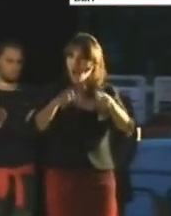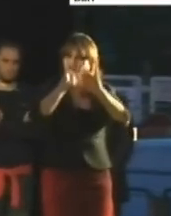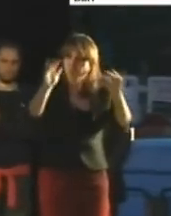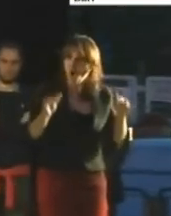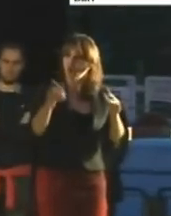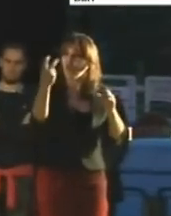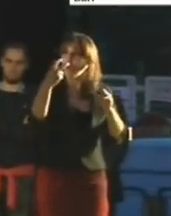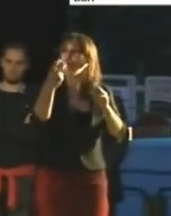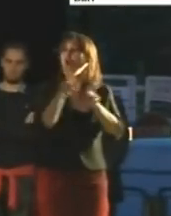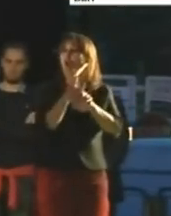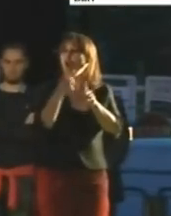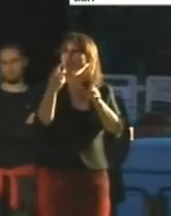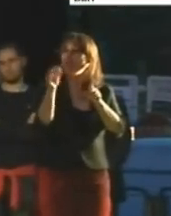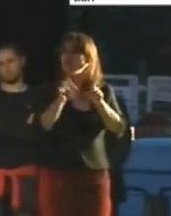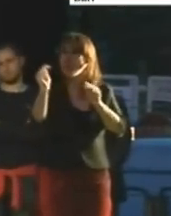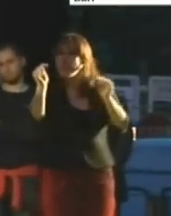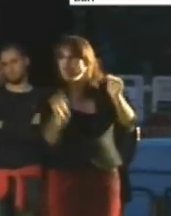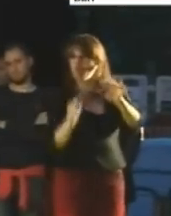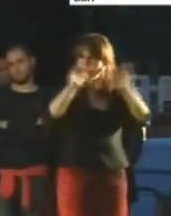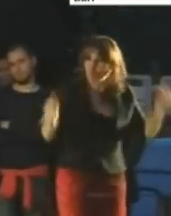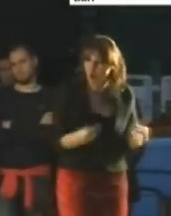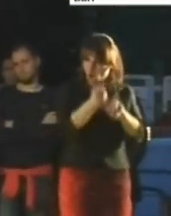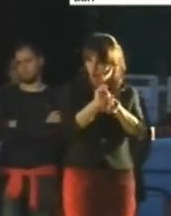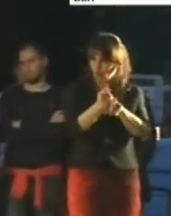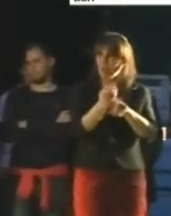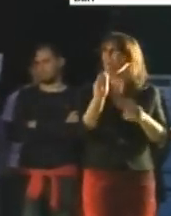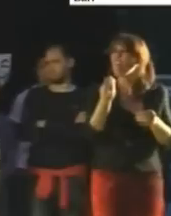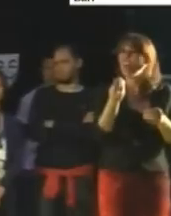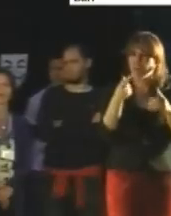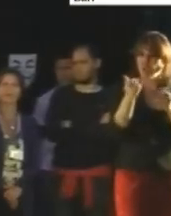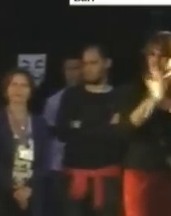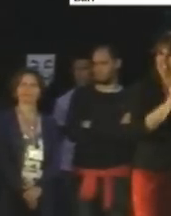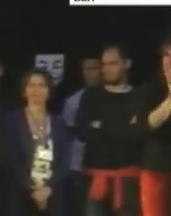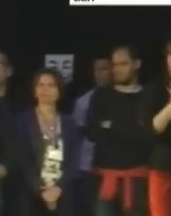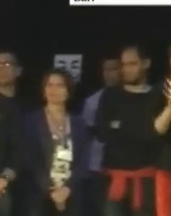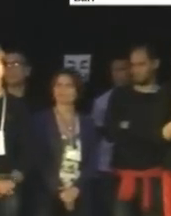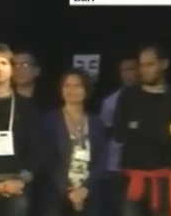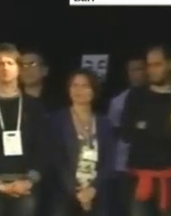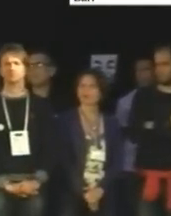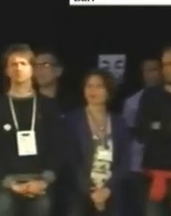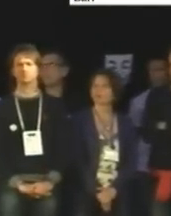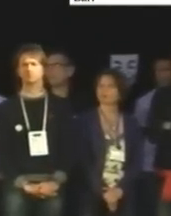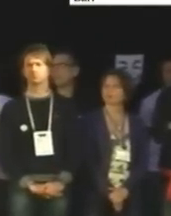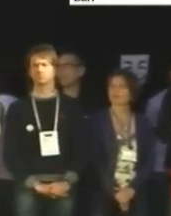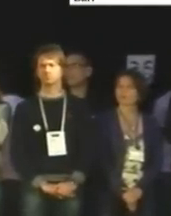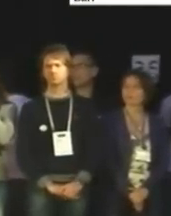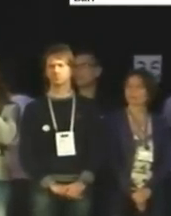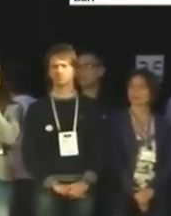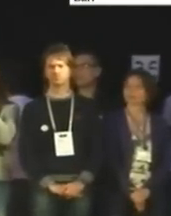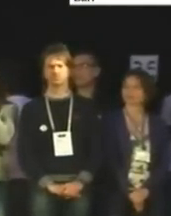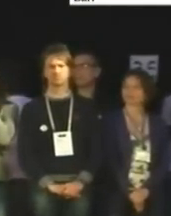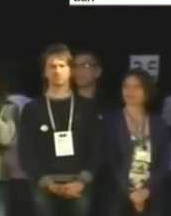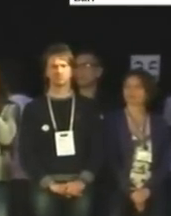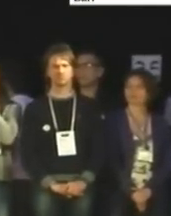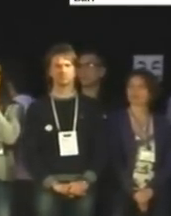del mondo. E cosa fanno? Stampano soldi. C'hanno la banca, ogni tanto stampano. Sai quanto stampano in yen?